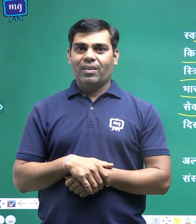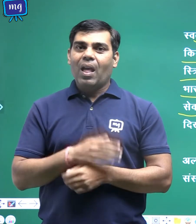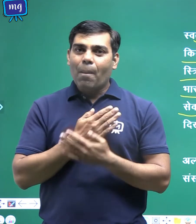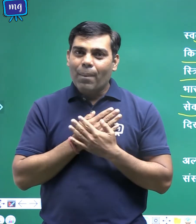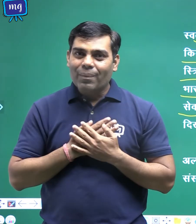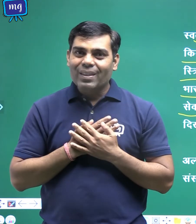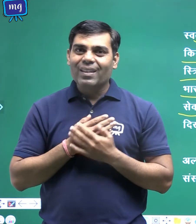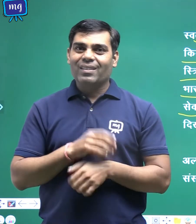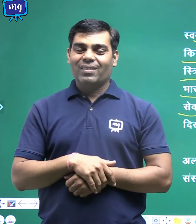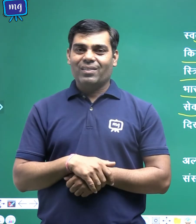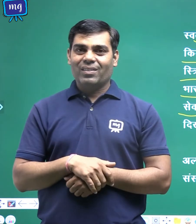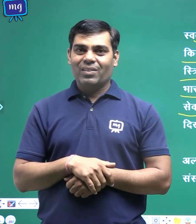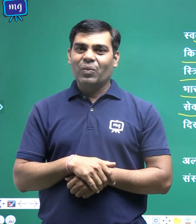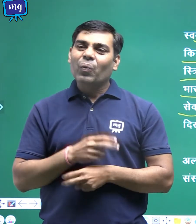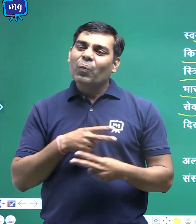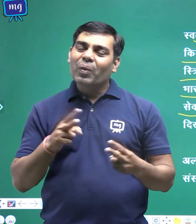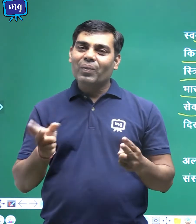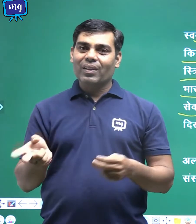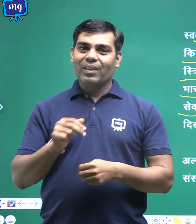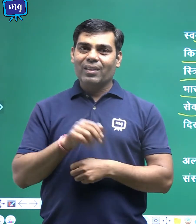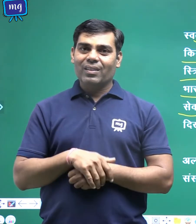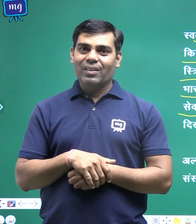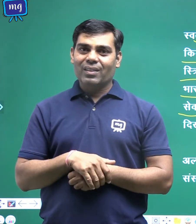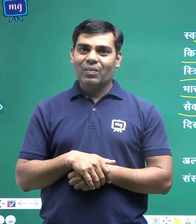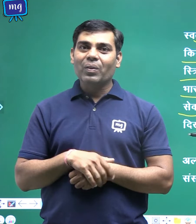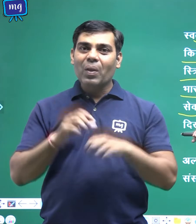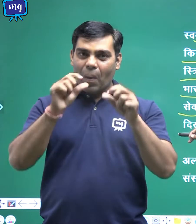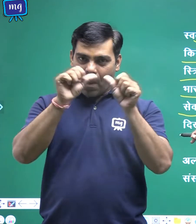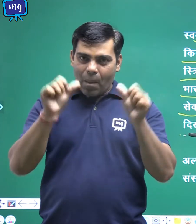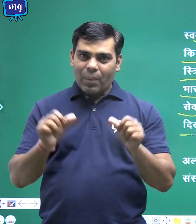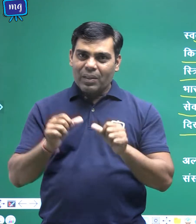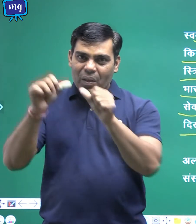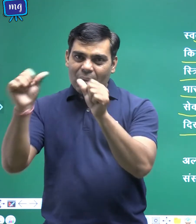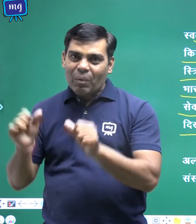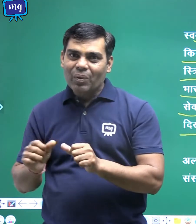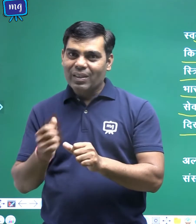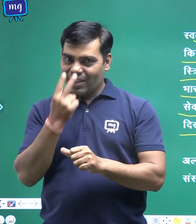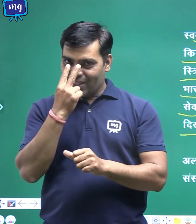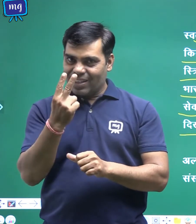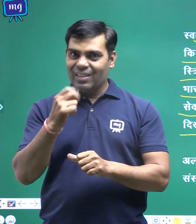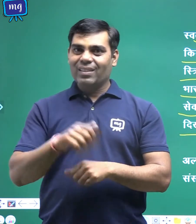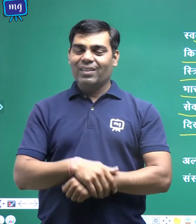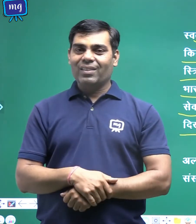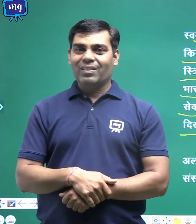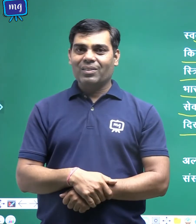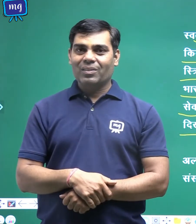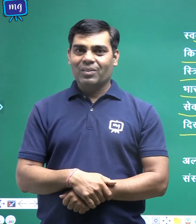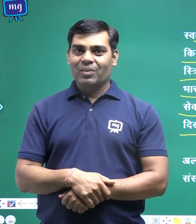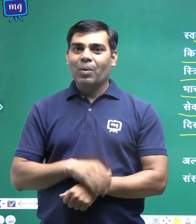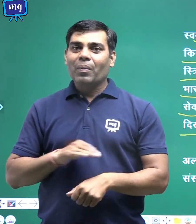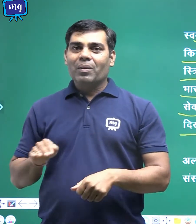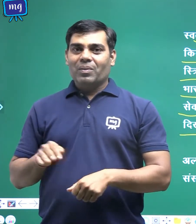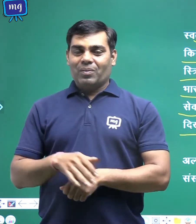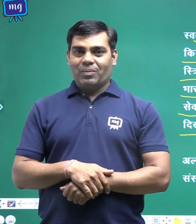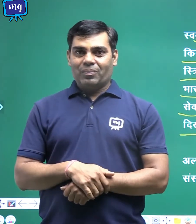ममता आदि की प्रतिमूर्ति दिखाई देती थी। प्यारे